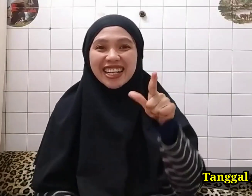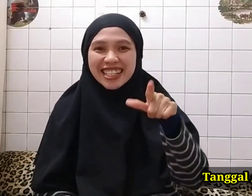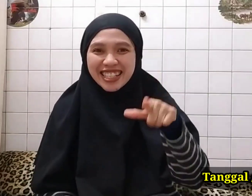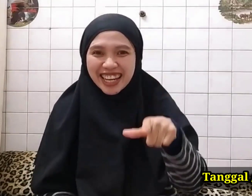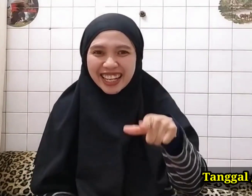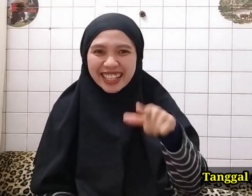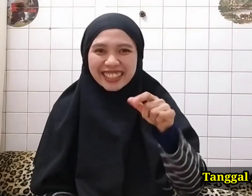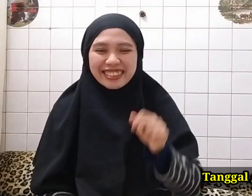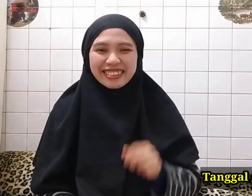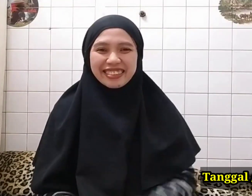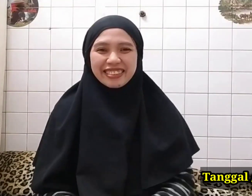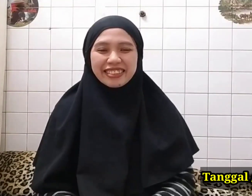Tanggal.